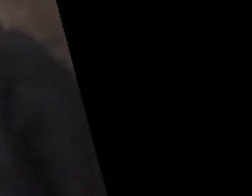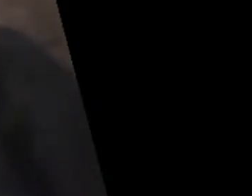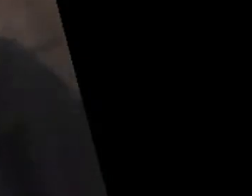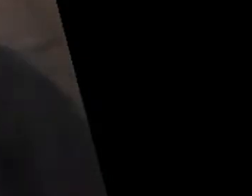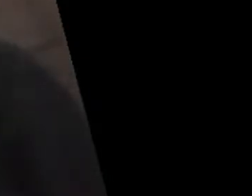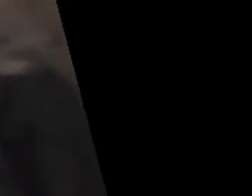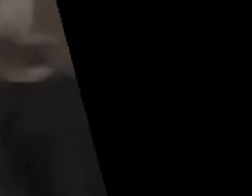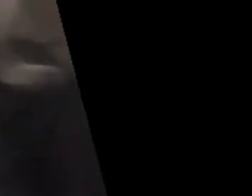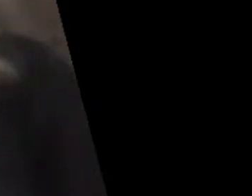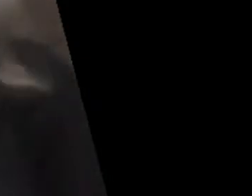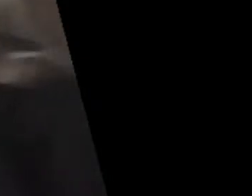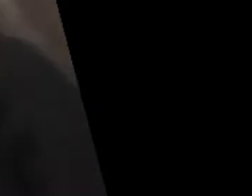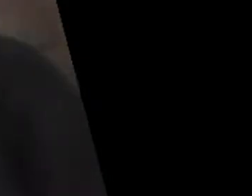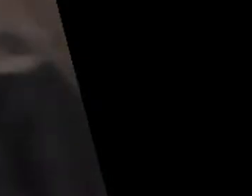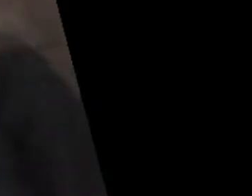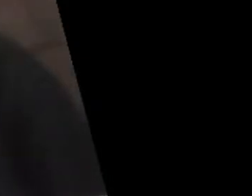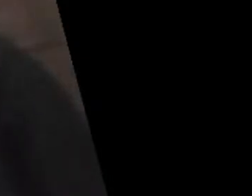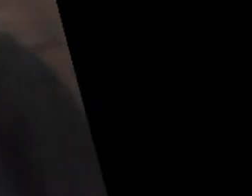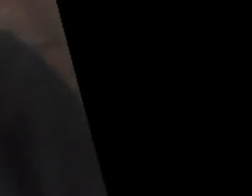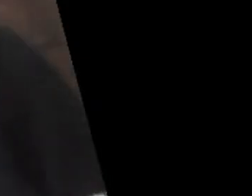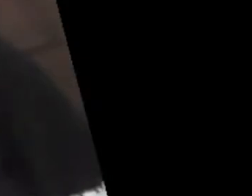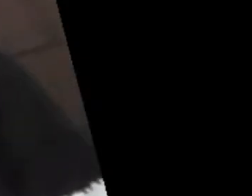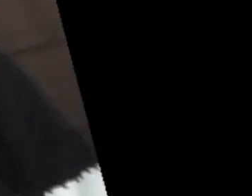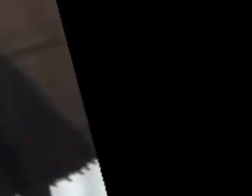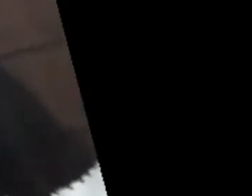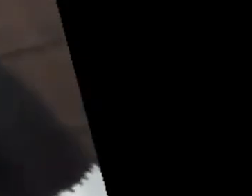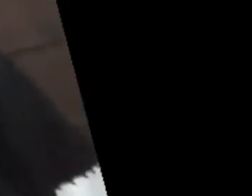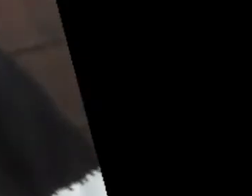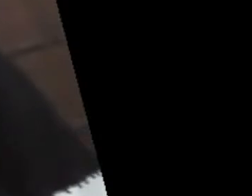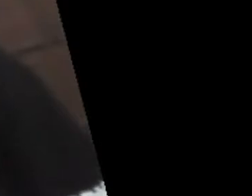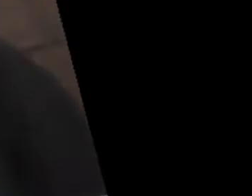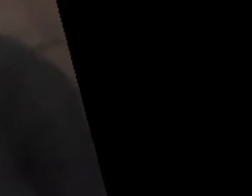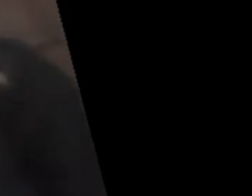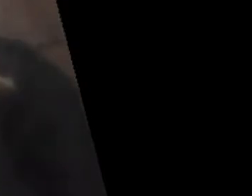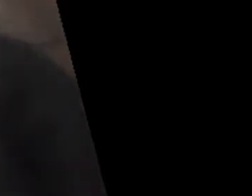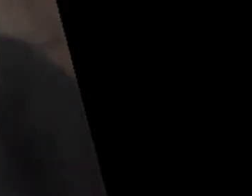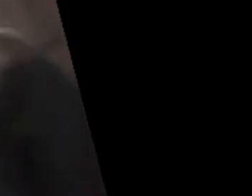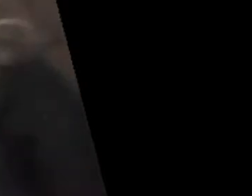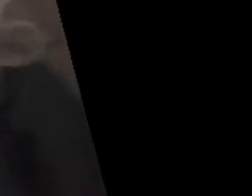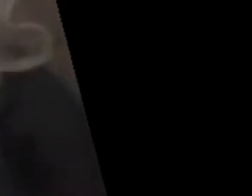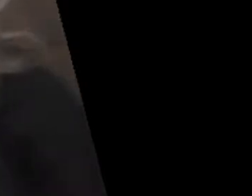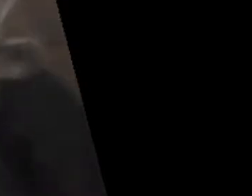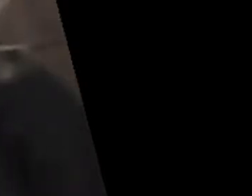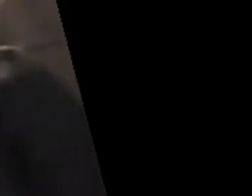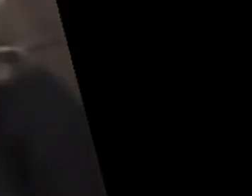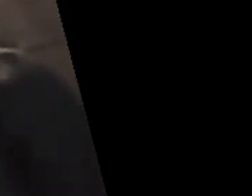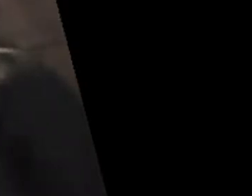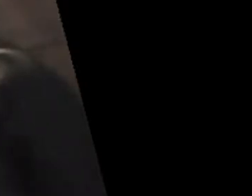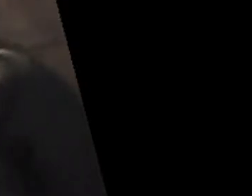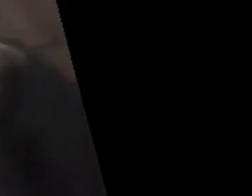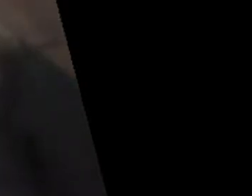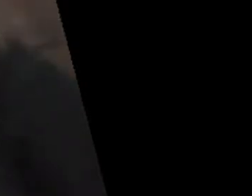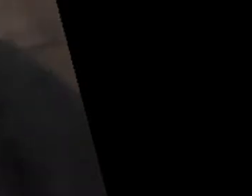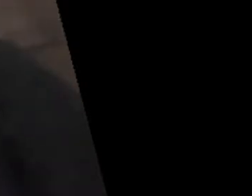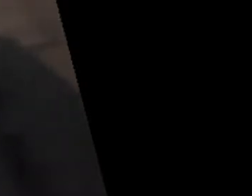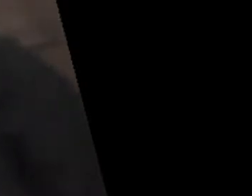assim, então eu acho que é muito importante mesmo a